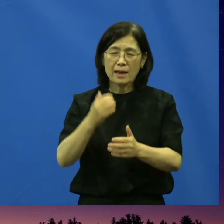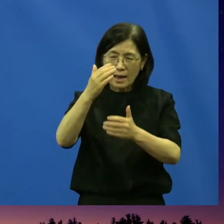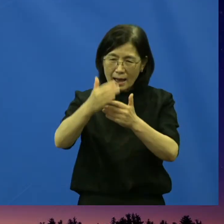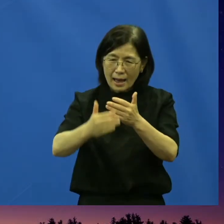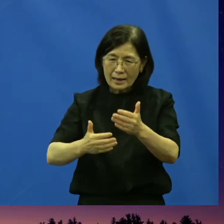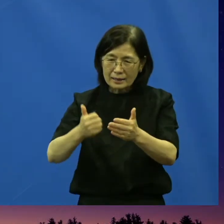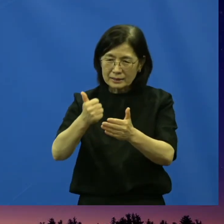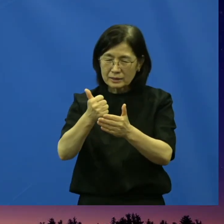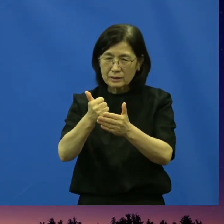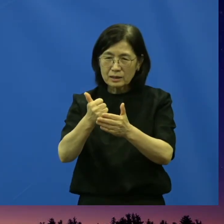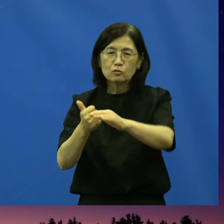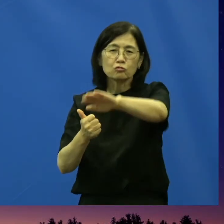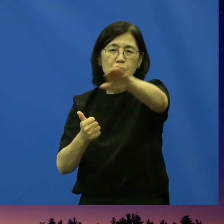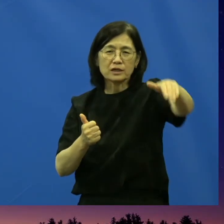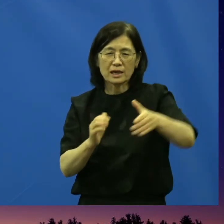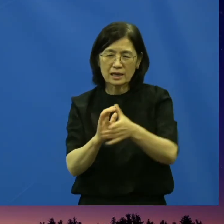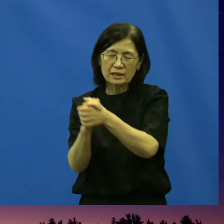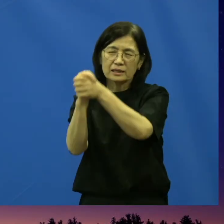하나님과 친구가 되게 하시는 거.